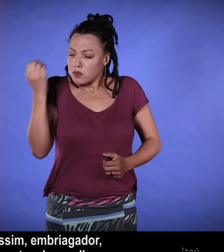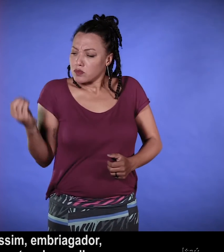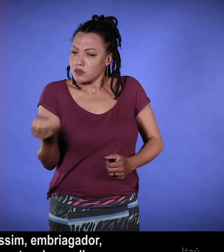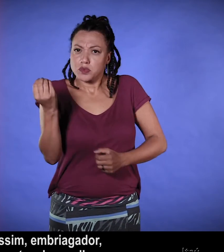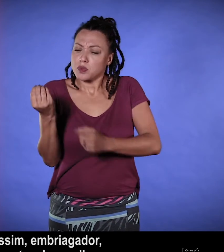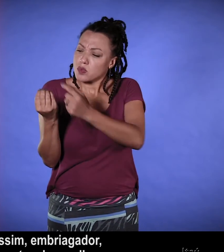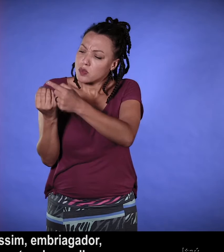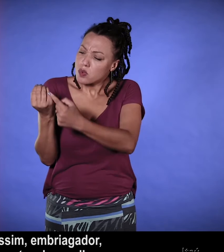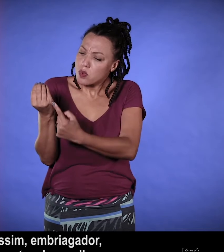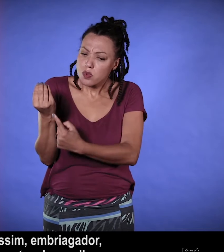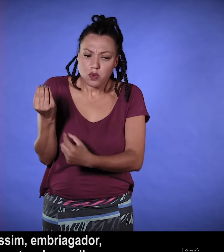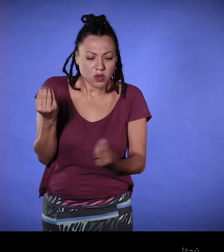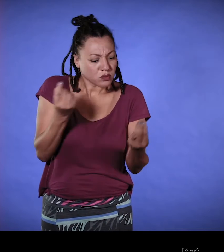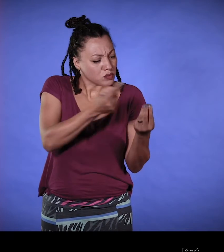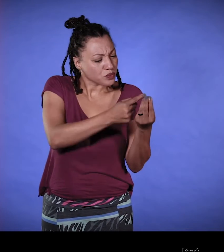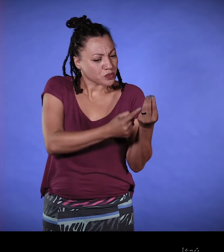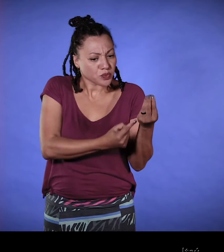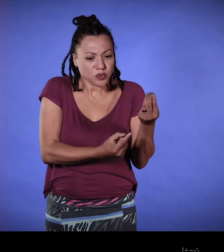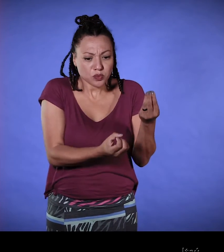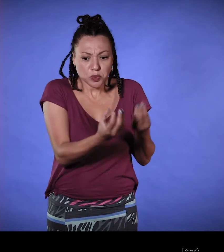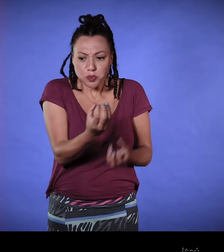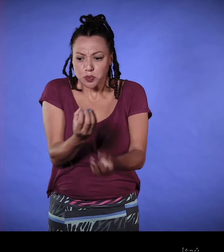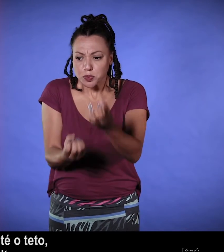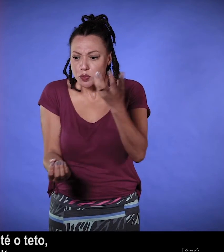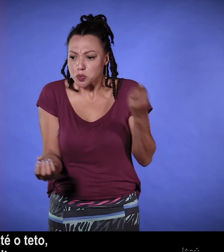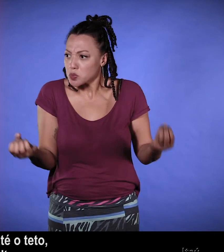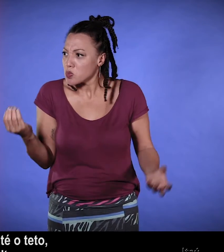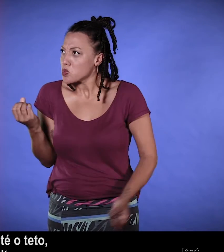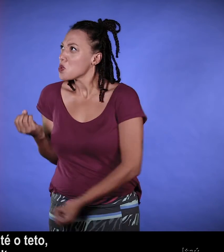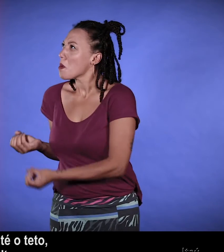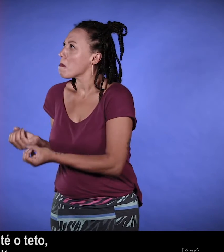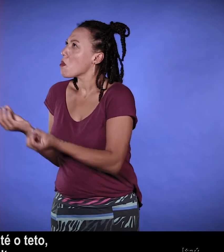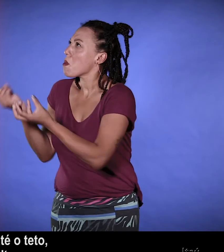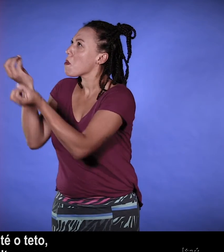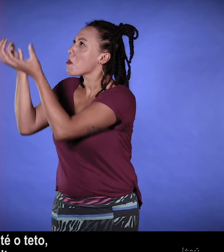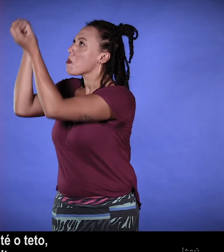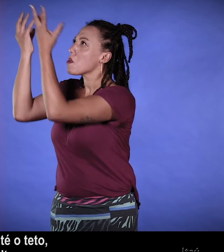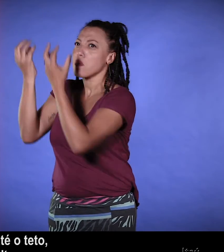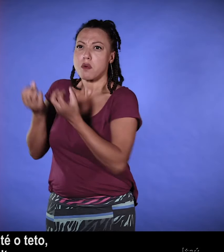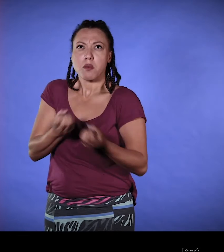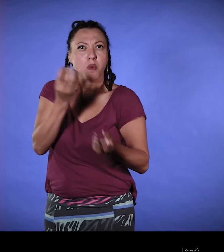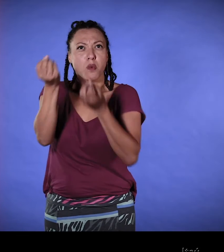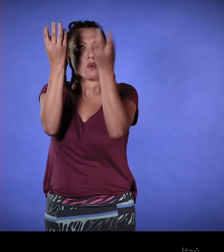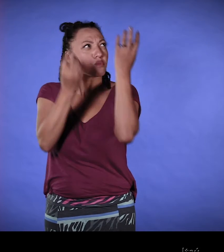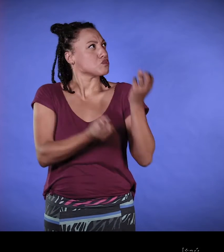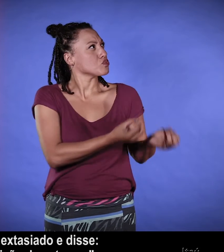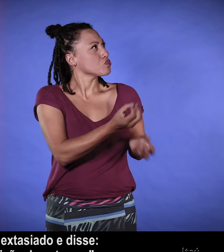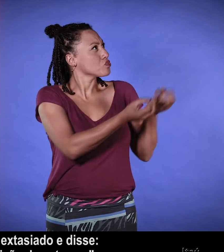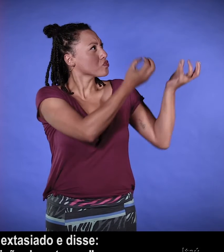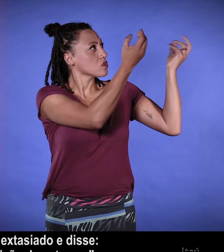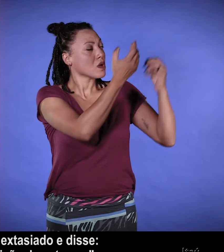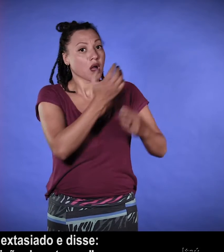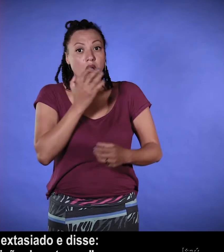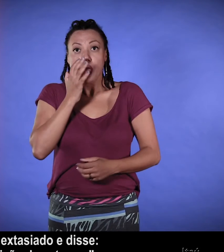apenas tocadas por gotas de orvalho. Do chão até o teto, todo envolto a rosas.